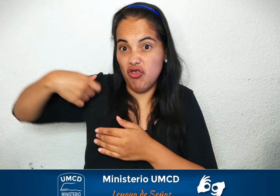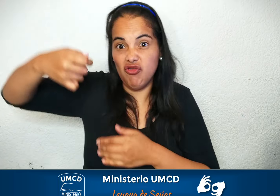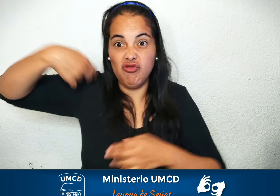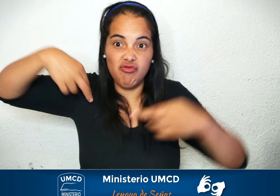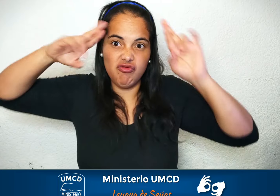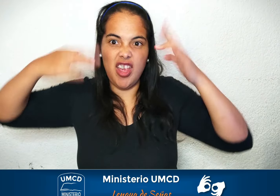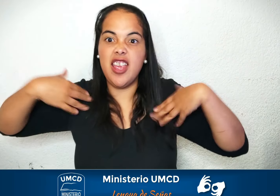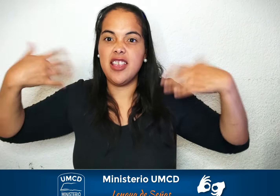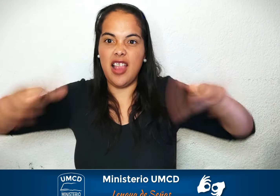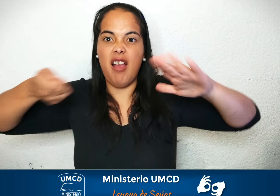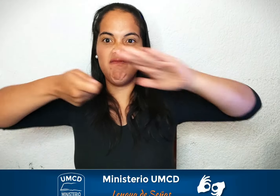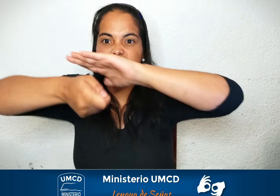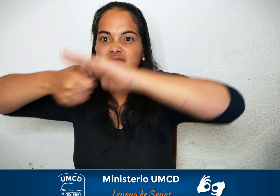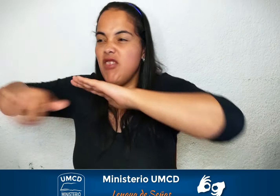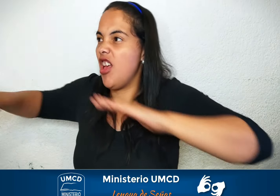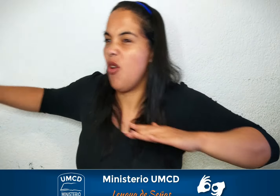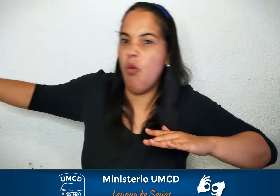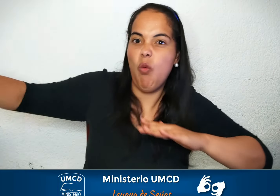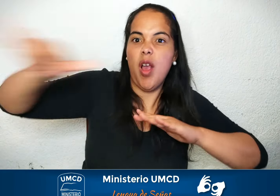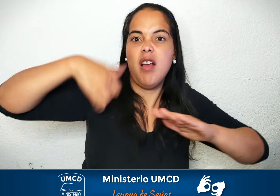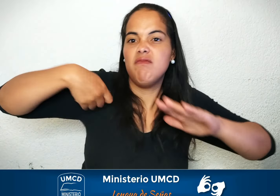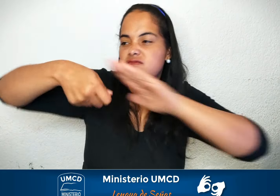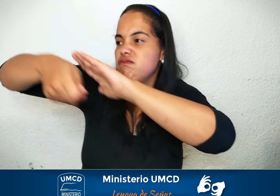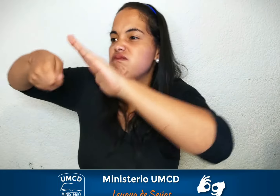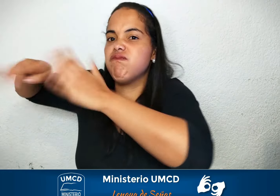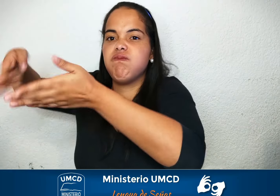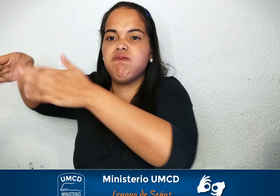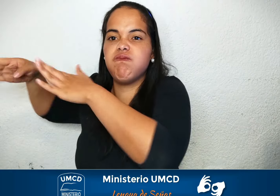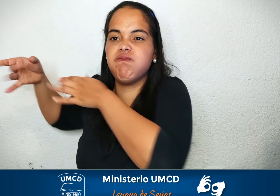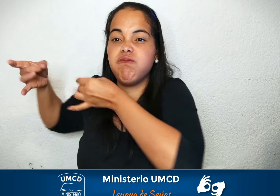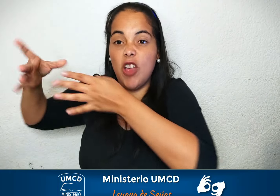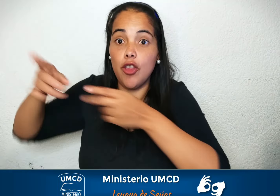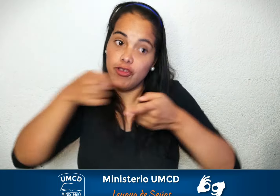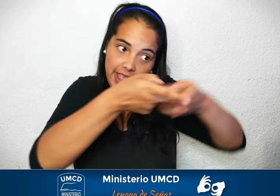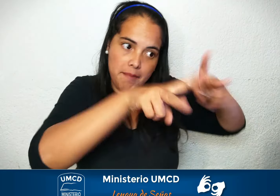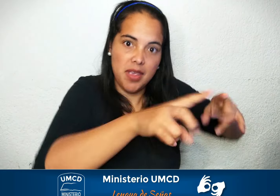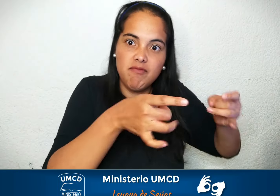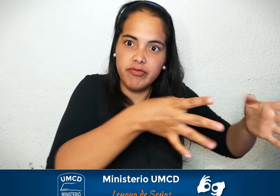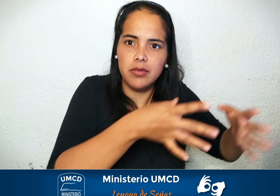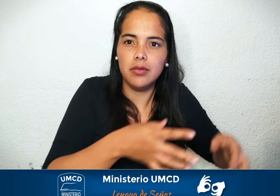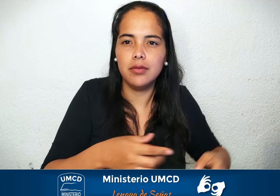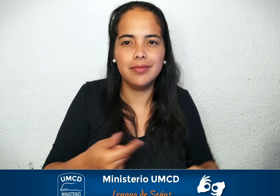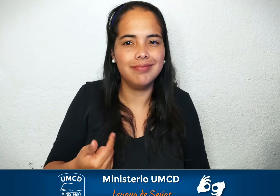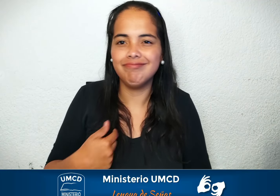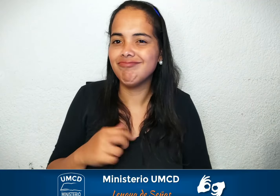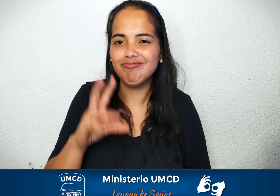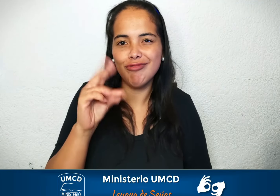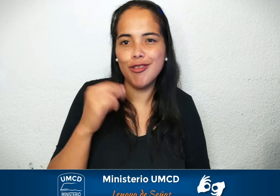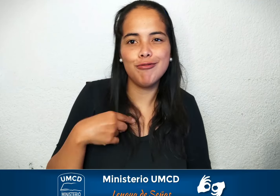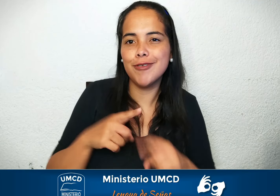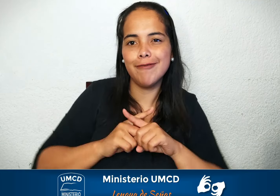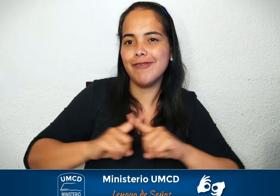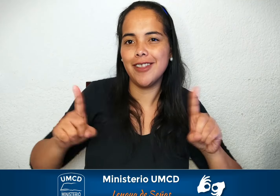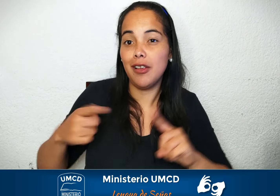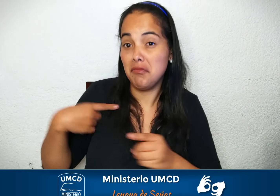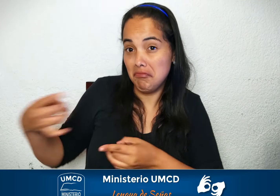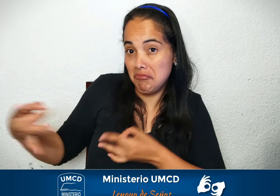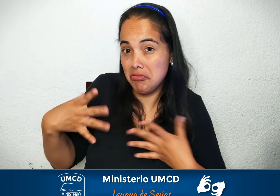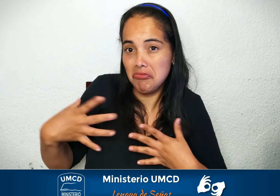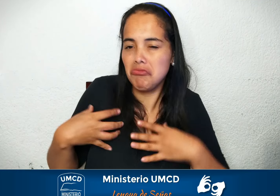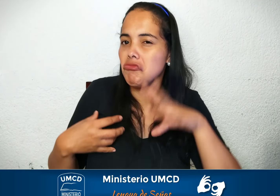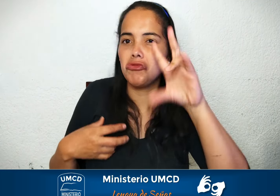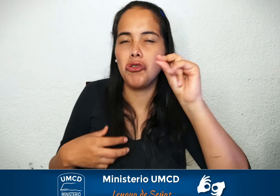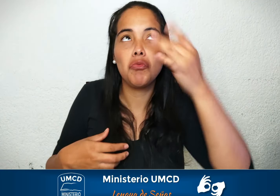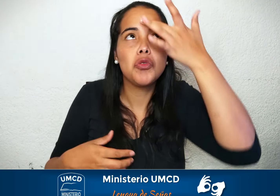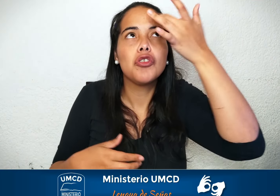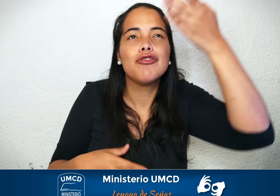nos amenazan, que ponen en riesgo nuestra estabilidad o comodidad o bienestar. Lo primero que él hizo cuando recibió esa